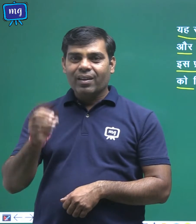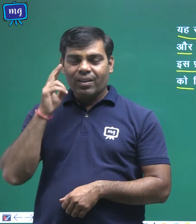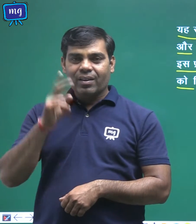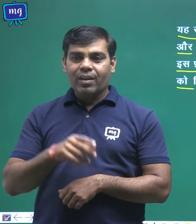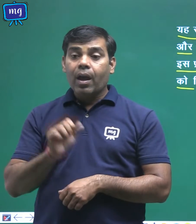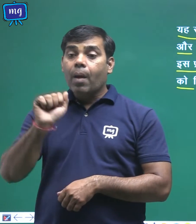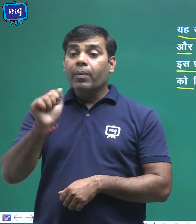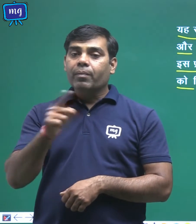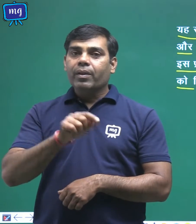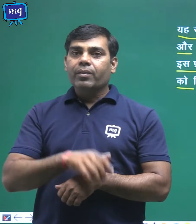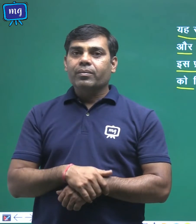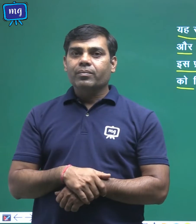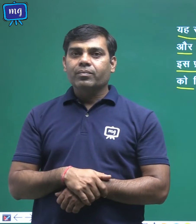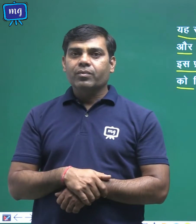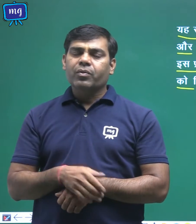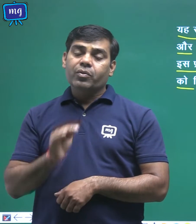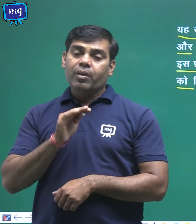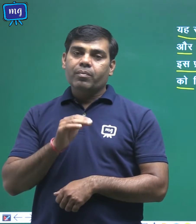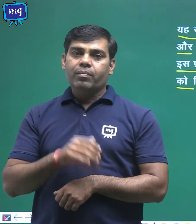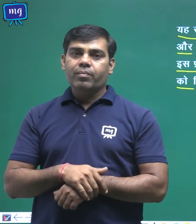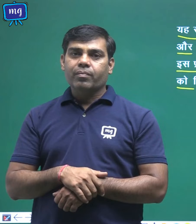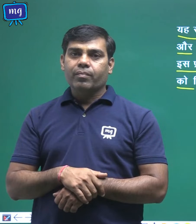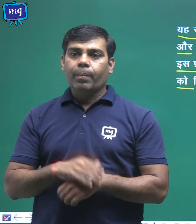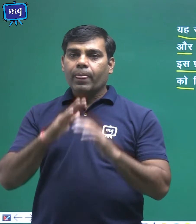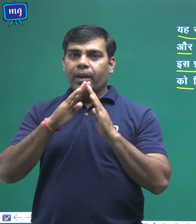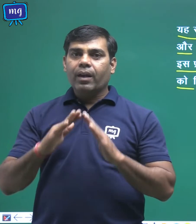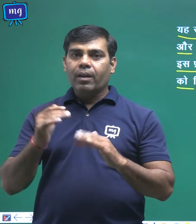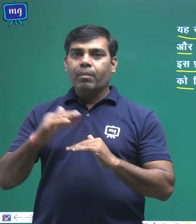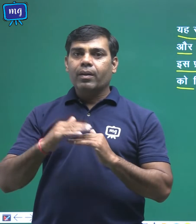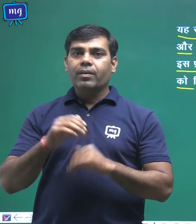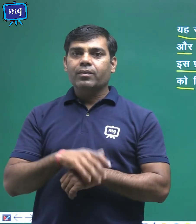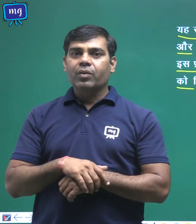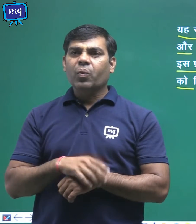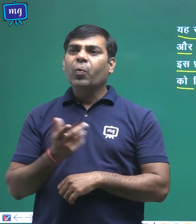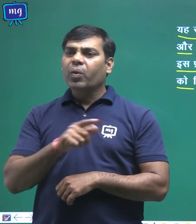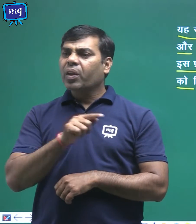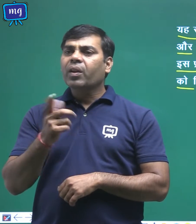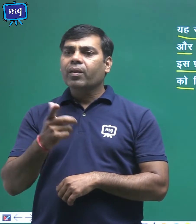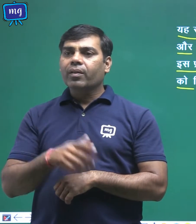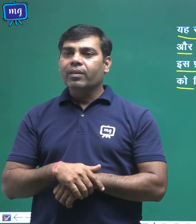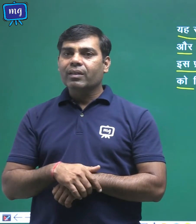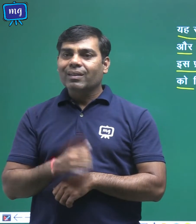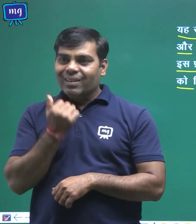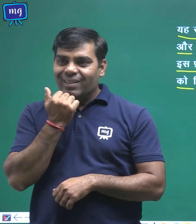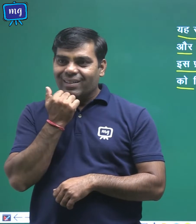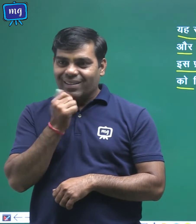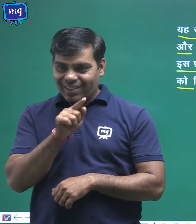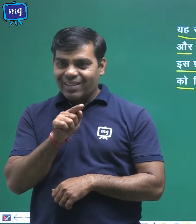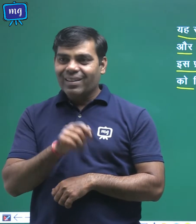आपने भी जब घर पर कोई गलती करते